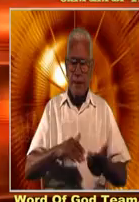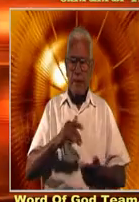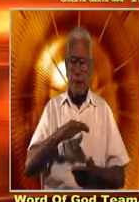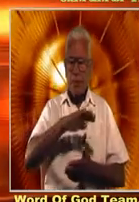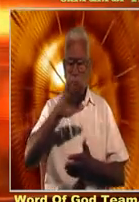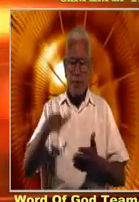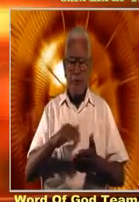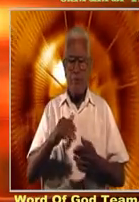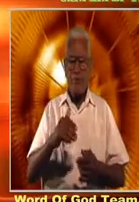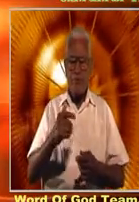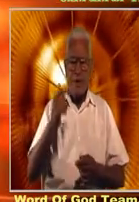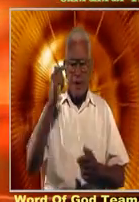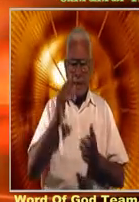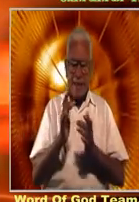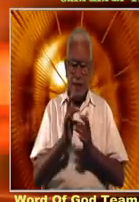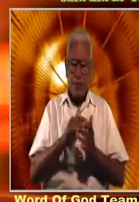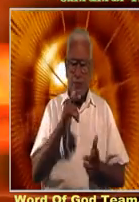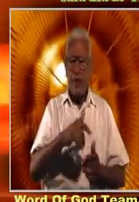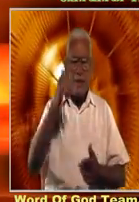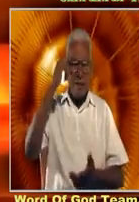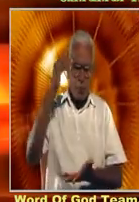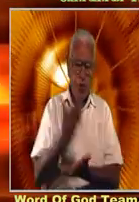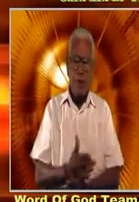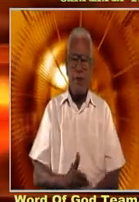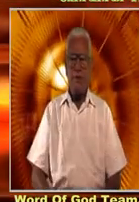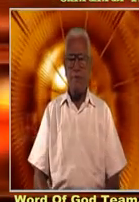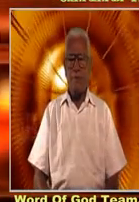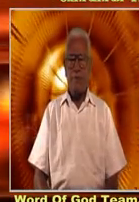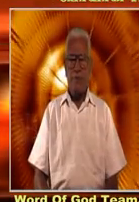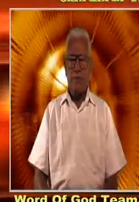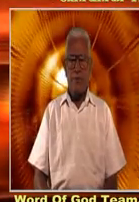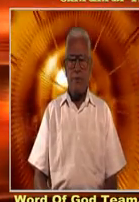கிரியைளி நிமித்துமாவது என்னை நம்புங்கள்